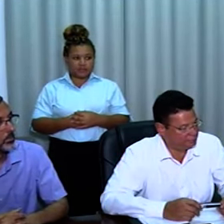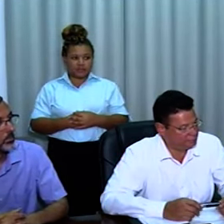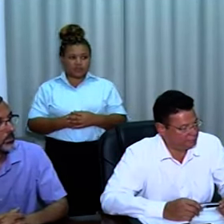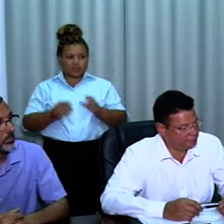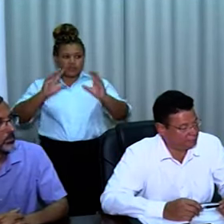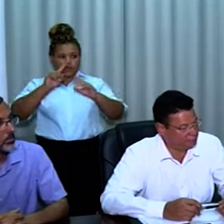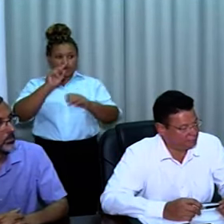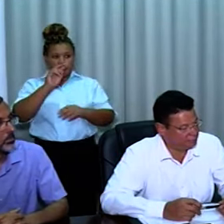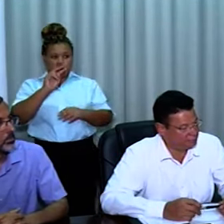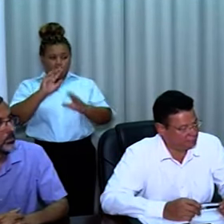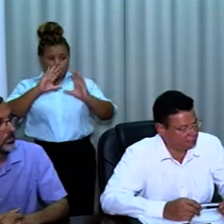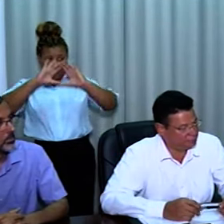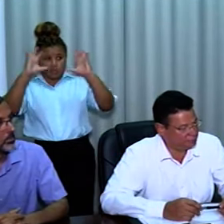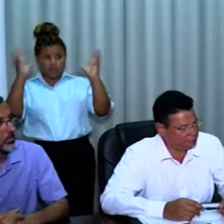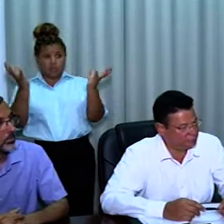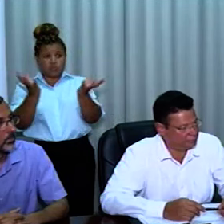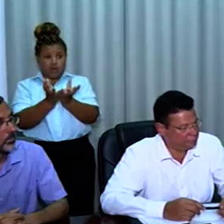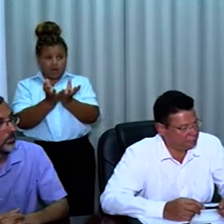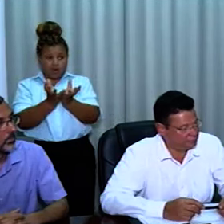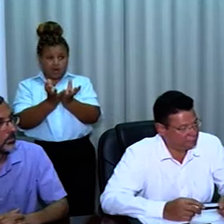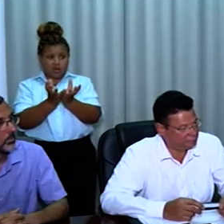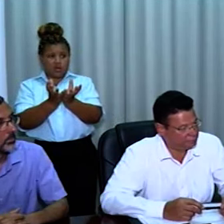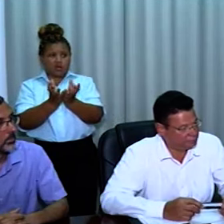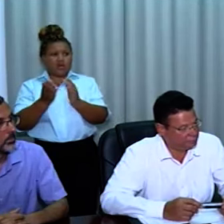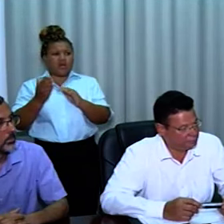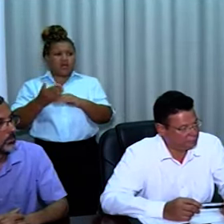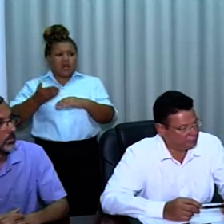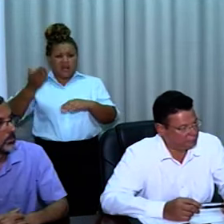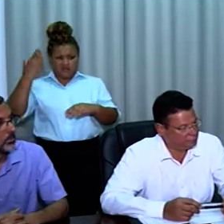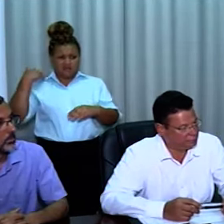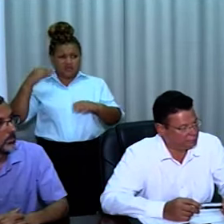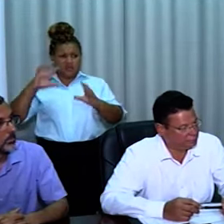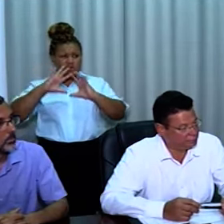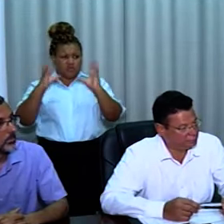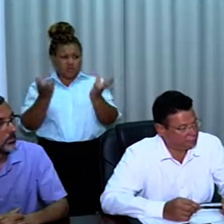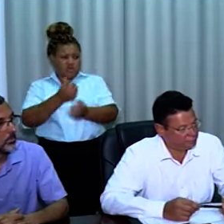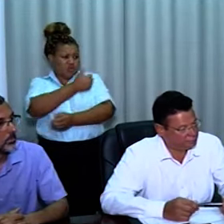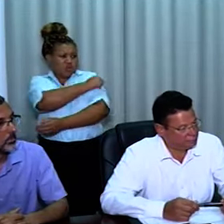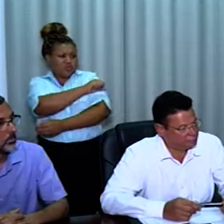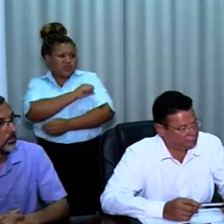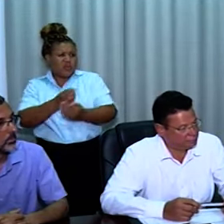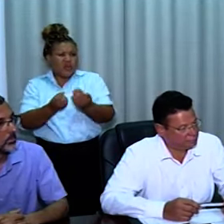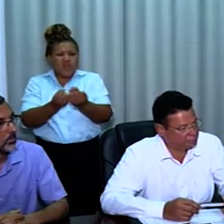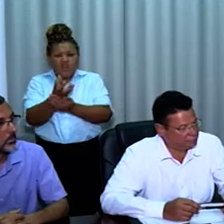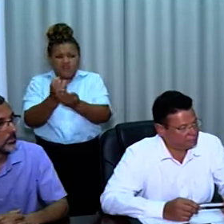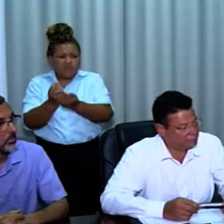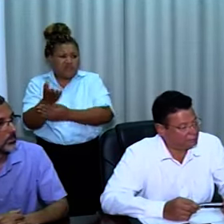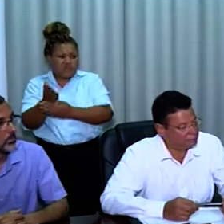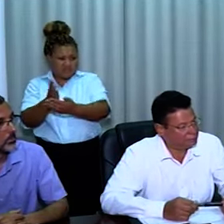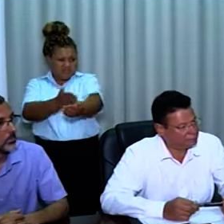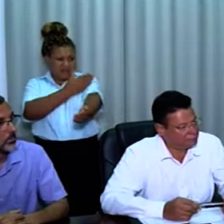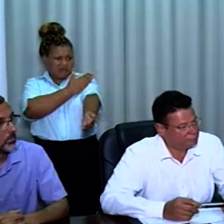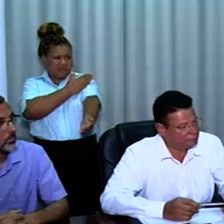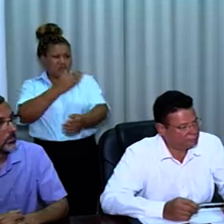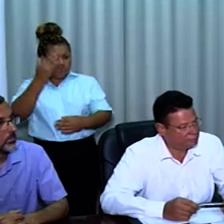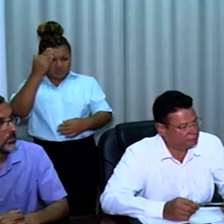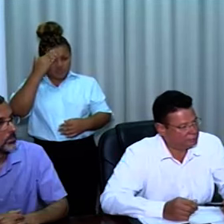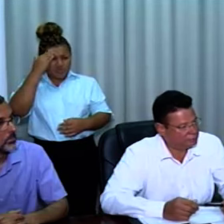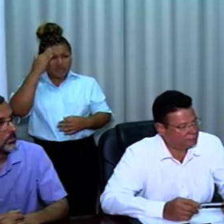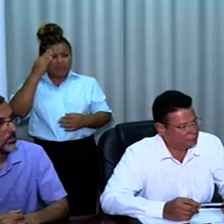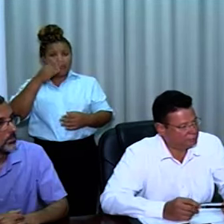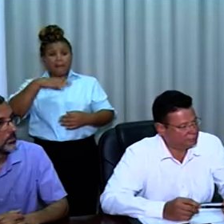est pandémique globale. Ok, c'est la possibilité d'espérer des cas positifs pour les commences mid soin emergency setup, commence